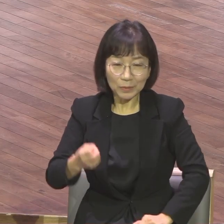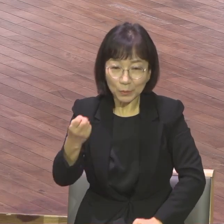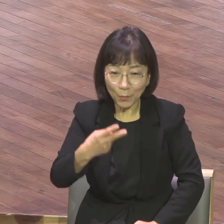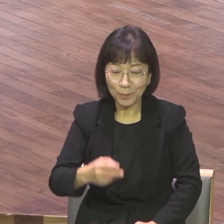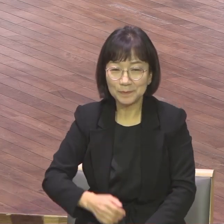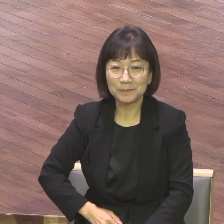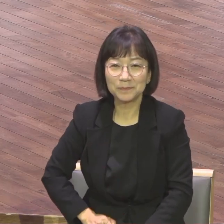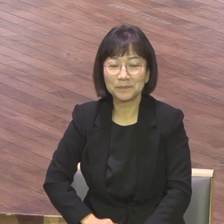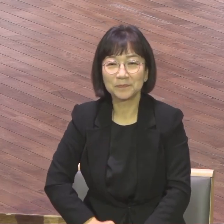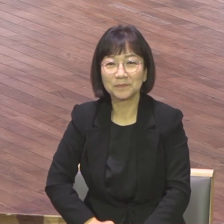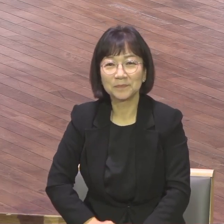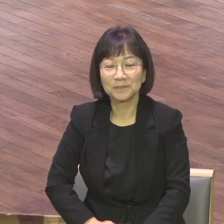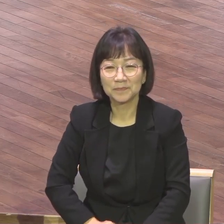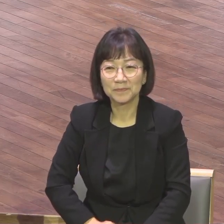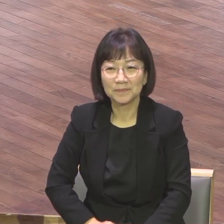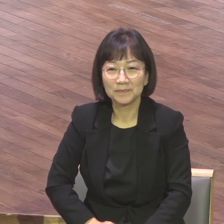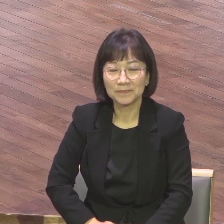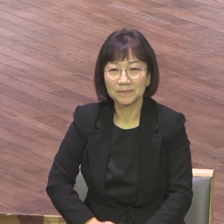자신의 일상으로